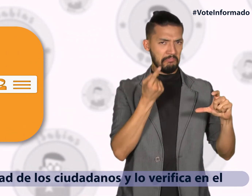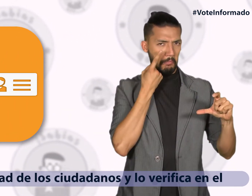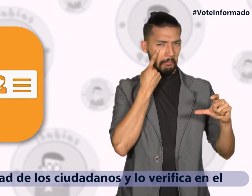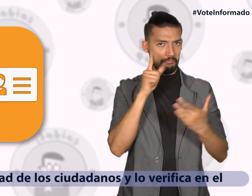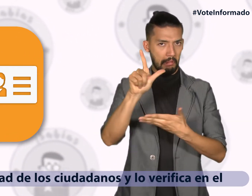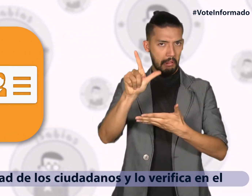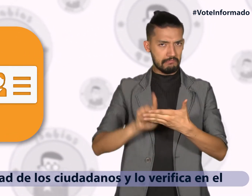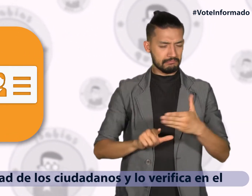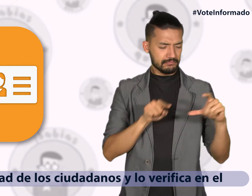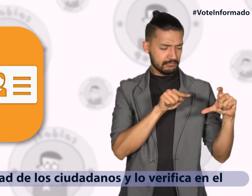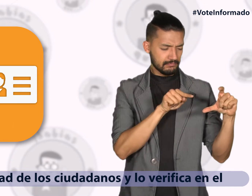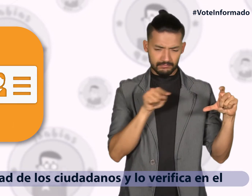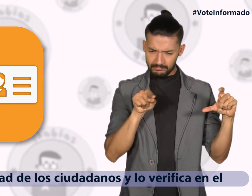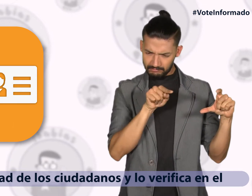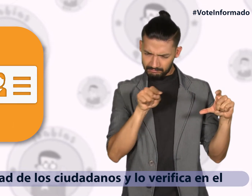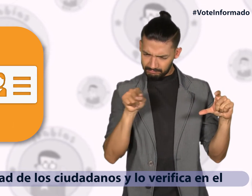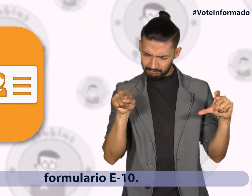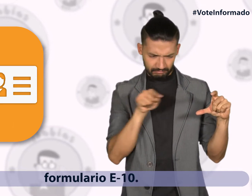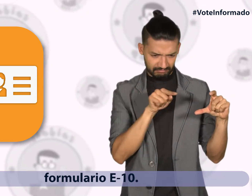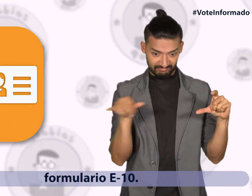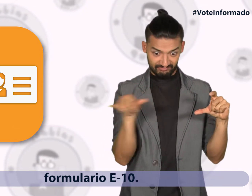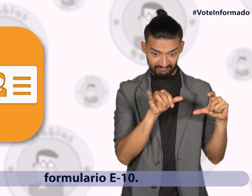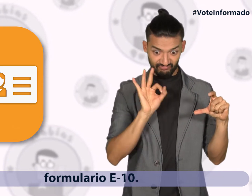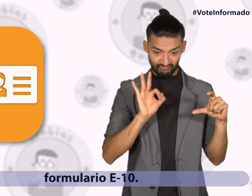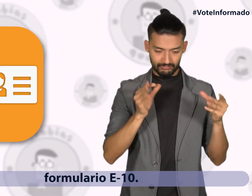los ciudadanos y lo verifica en el formulario E10.